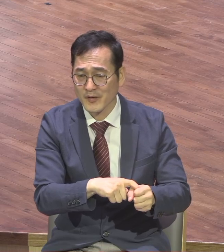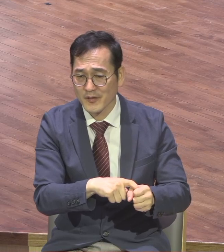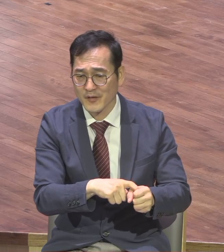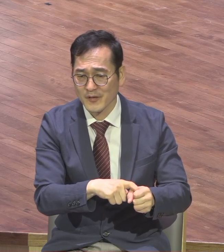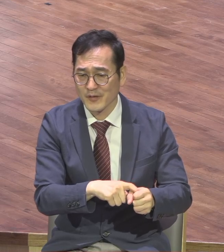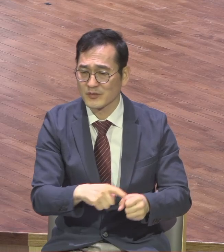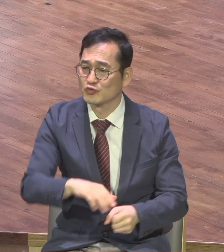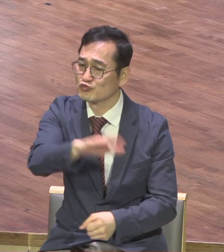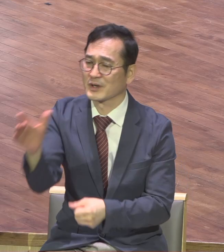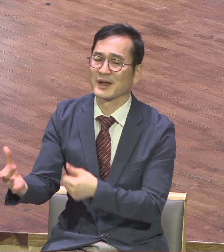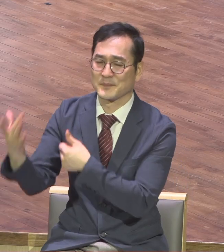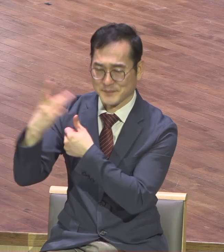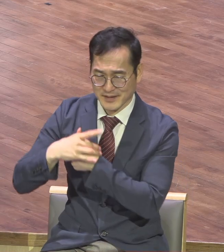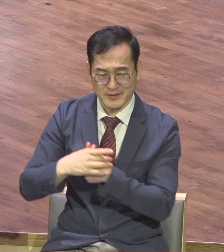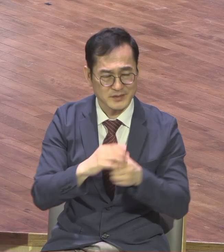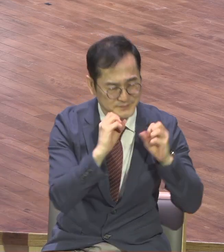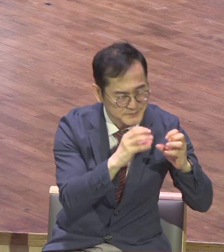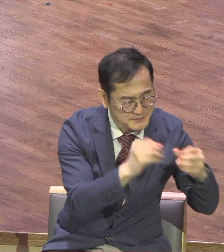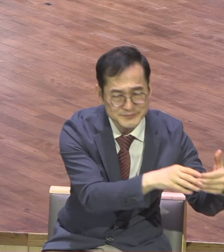뭡니까?